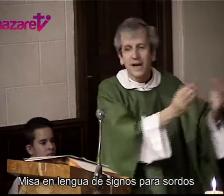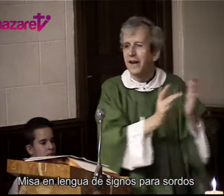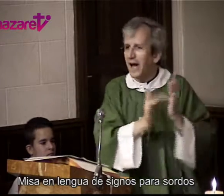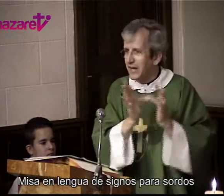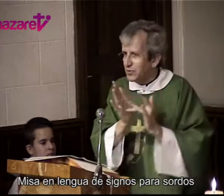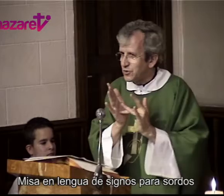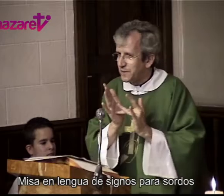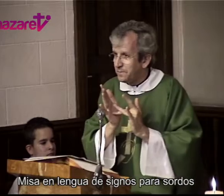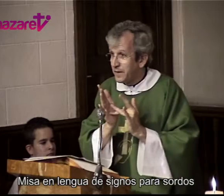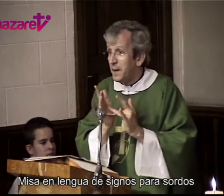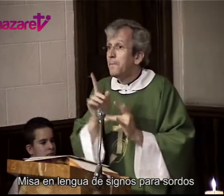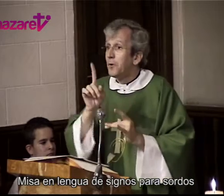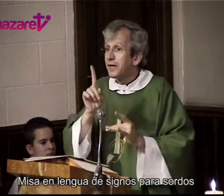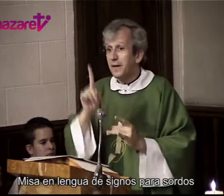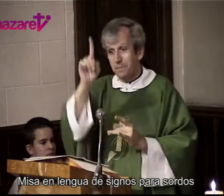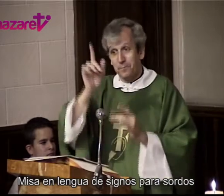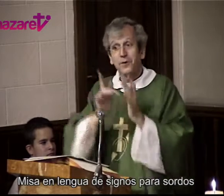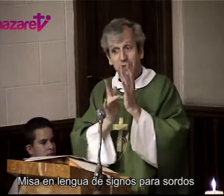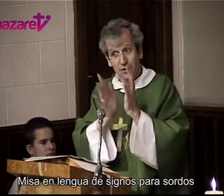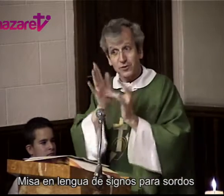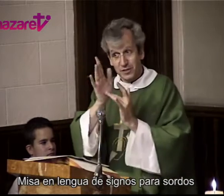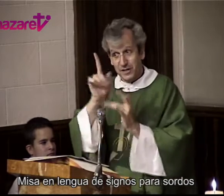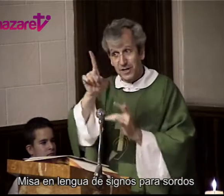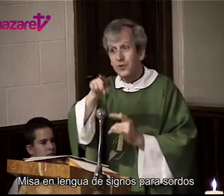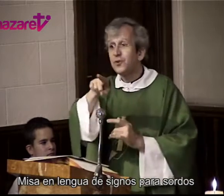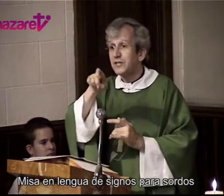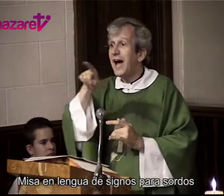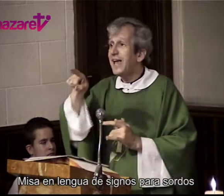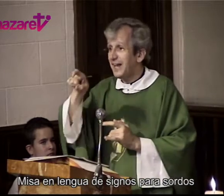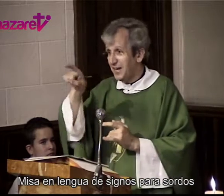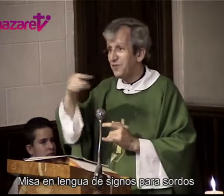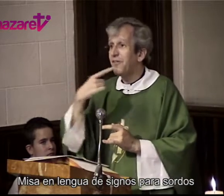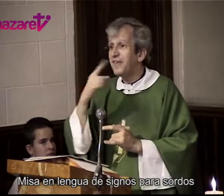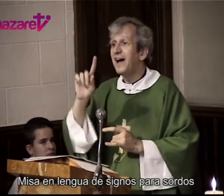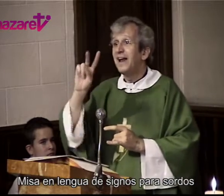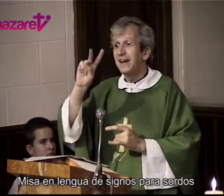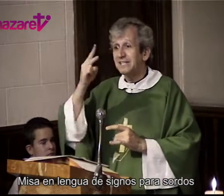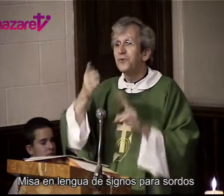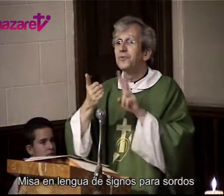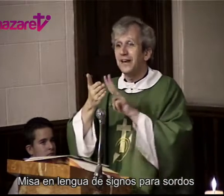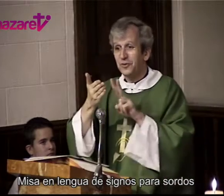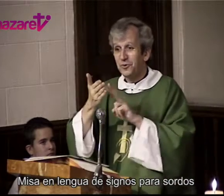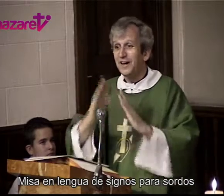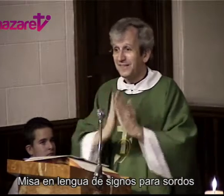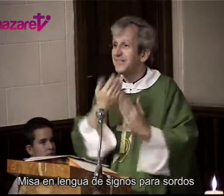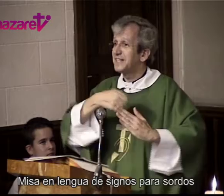a Jesús. ¿Por qué? Porque Dios nos ha elegido, decía la segunda lectura de San